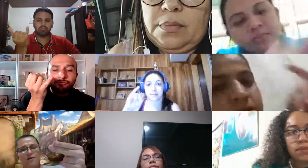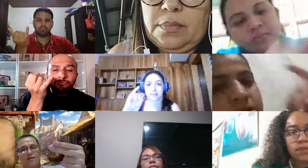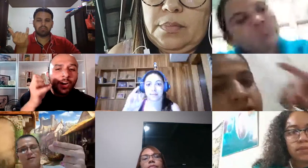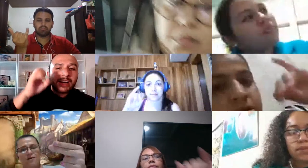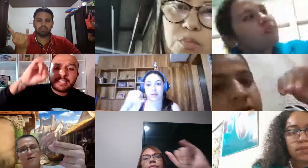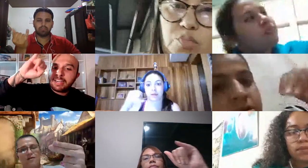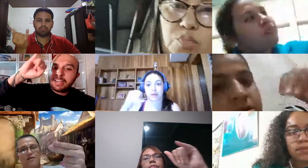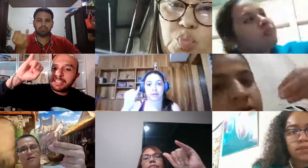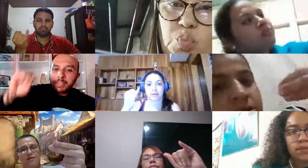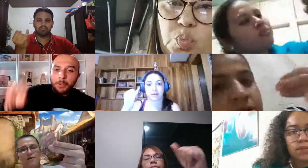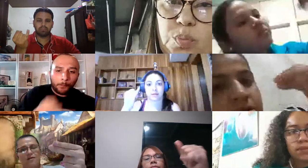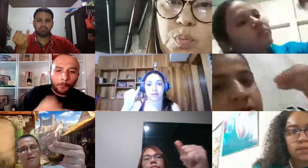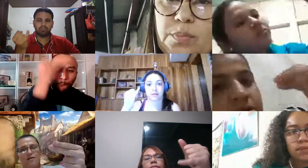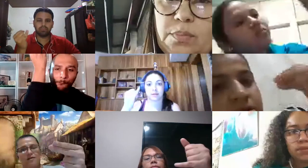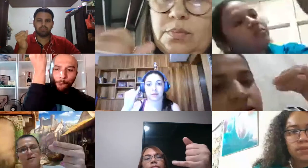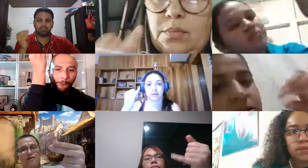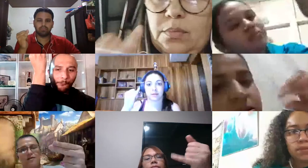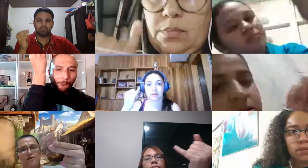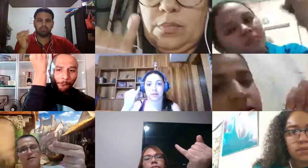No hay que hacer así.